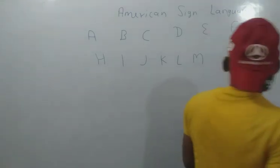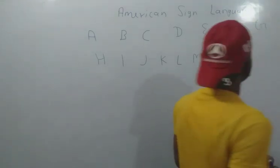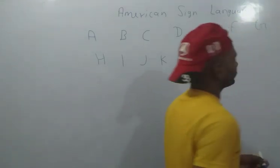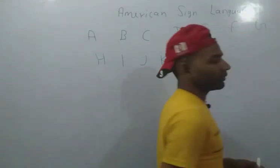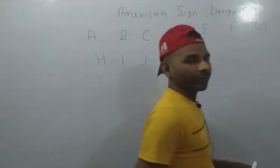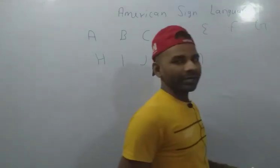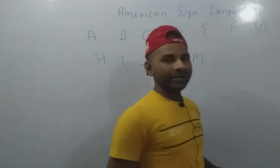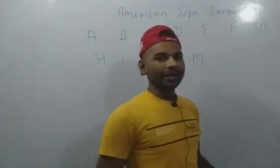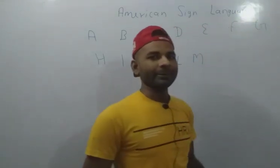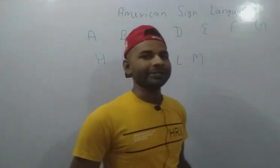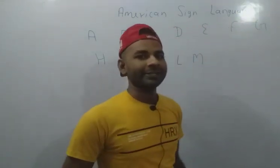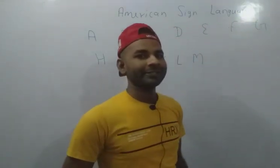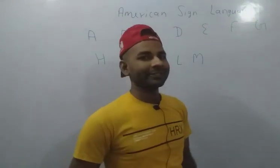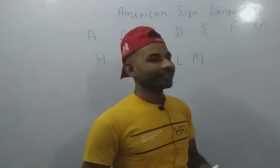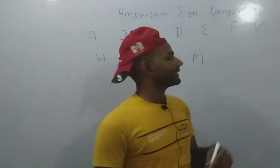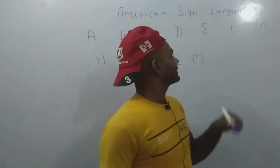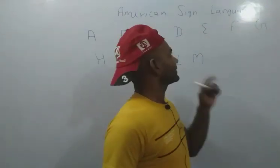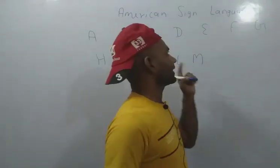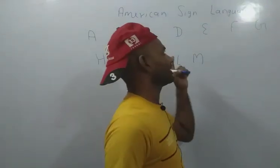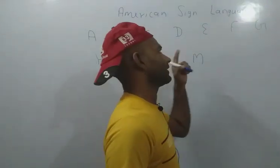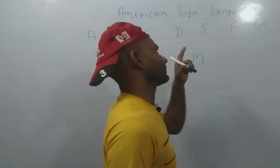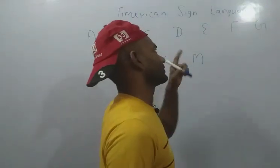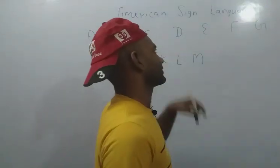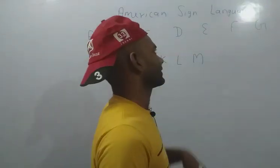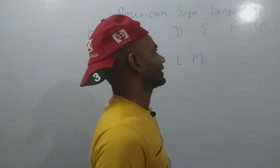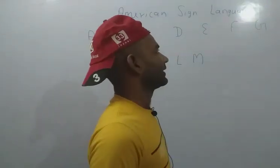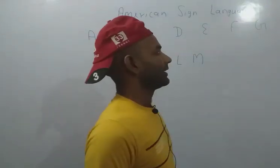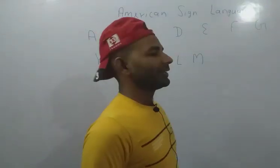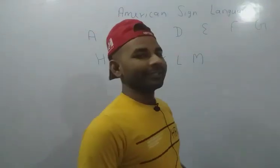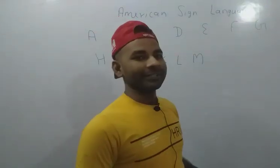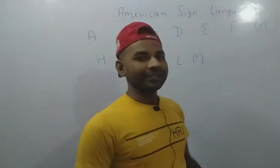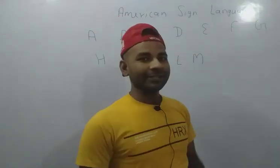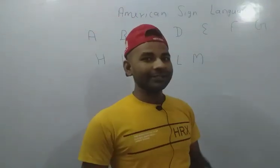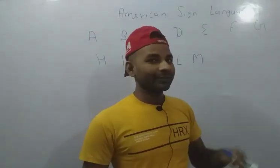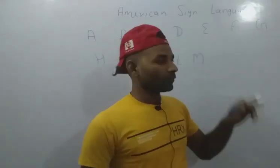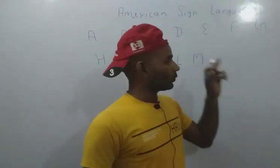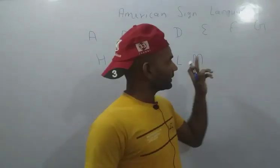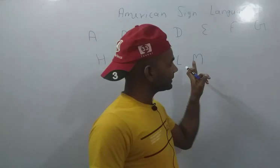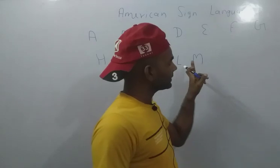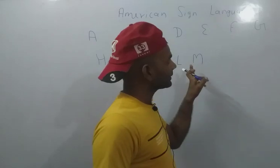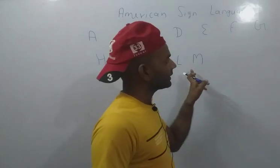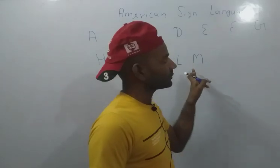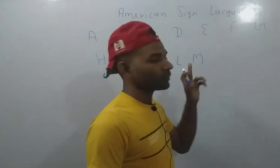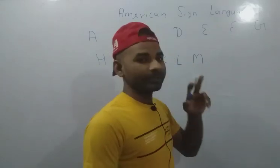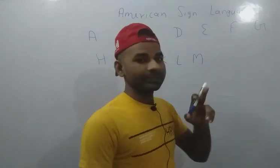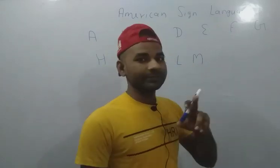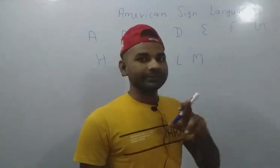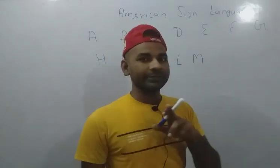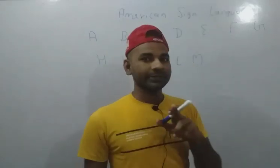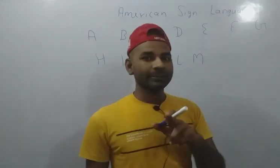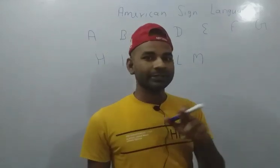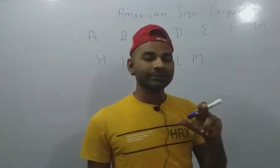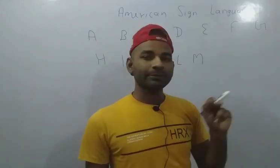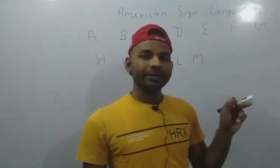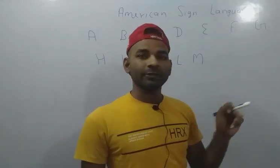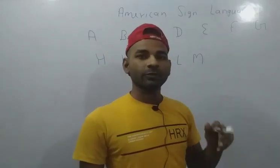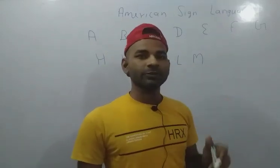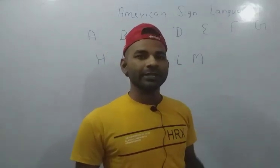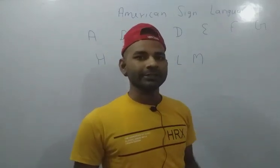तो ये हो गया अमेरिकन साइन लैंग्वेज। याद रखिए, ये वही चीज है जो अभी जिसके माध्यम से बहरे लोगों को सिखाया जाता